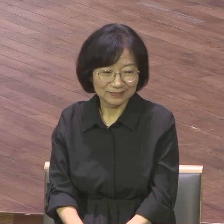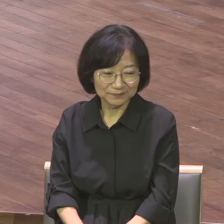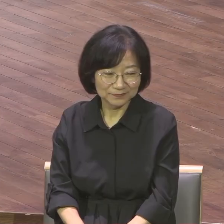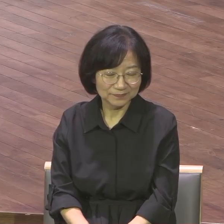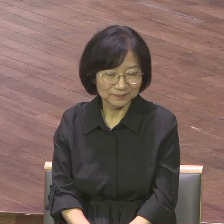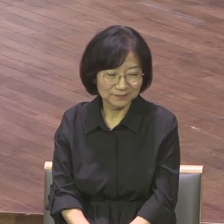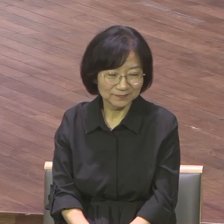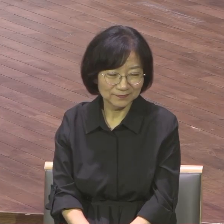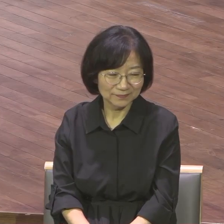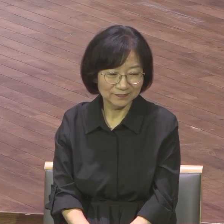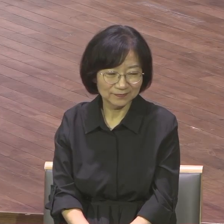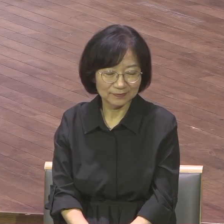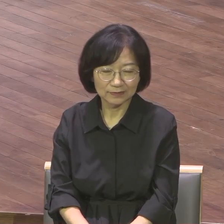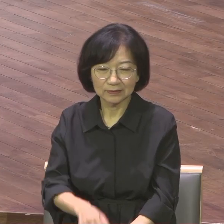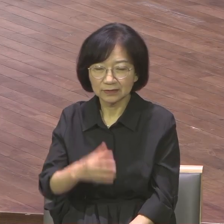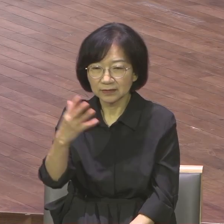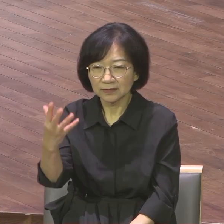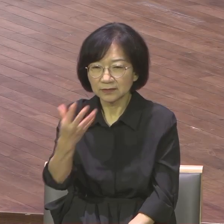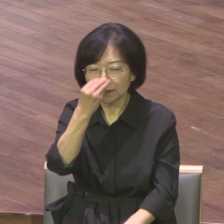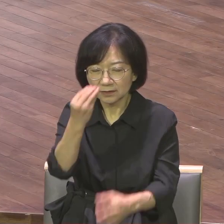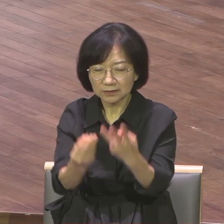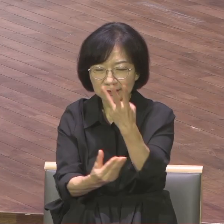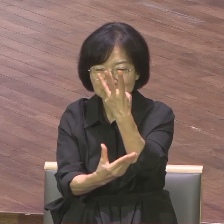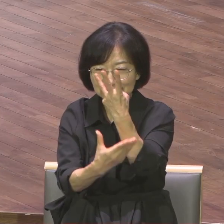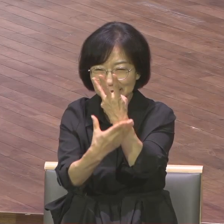다시 말하면 성삼위 하나님만을